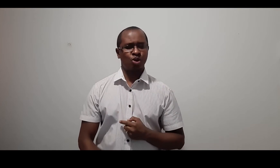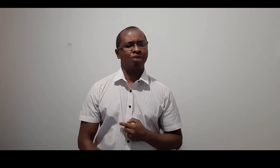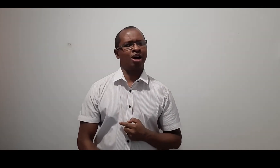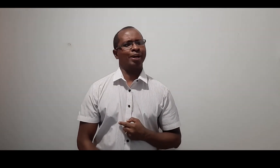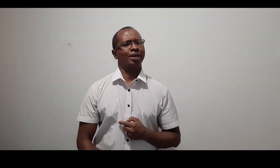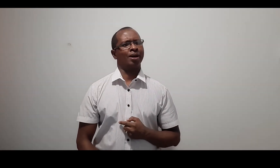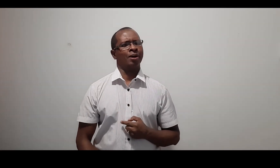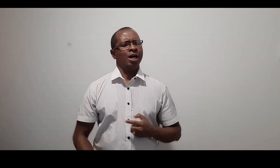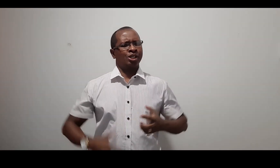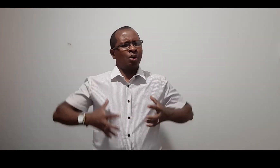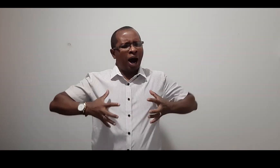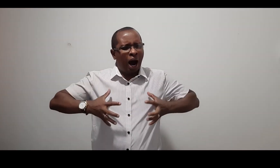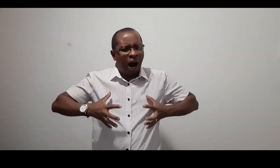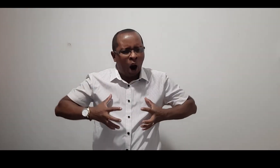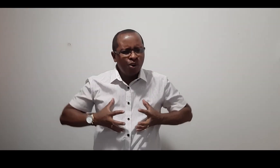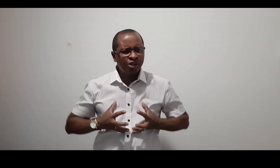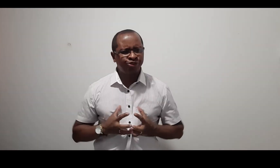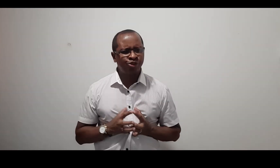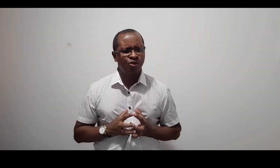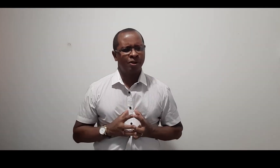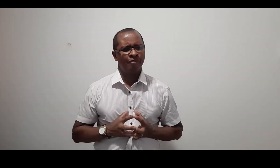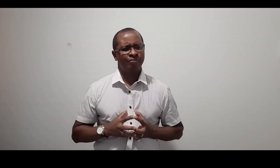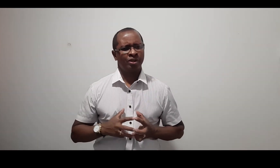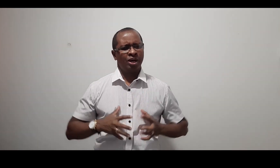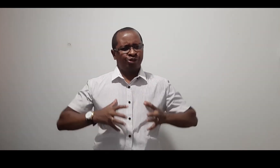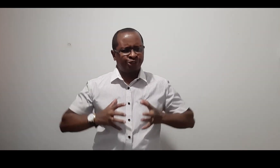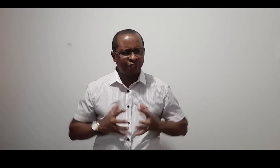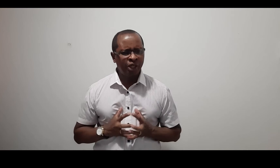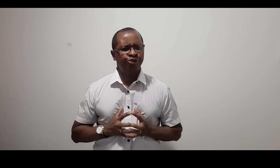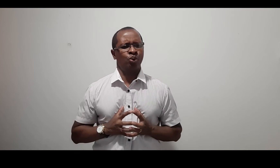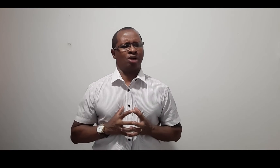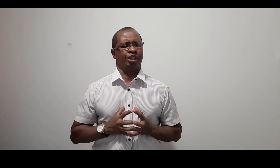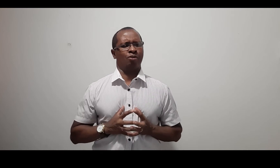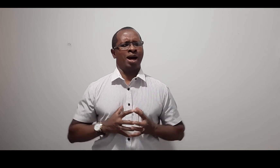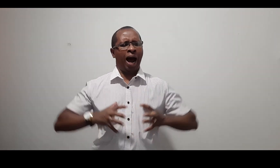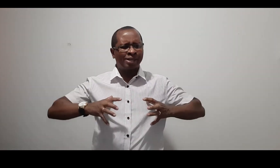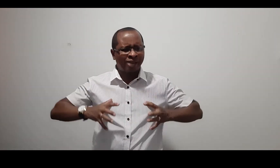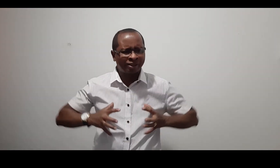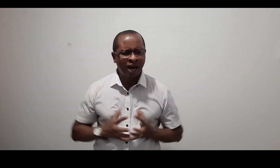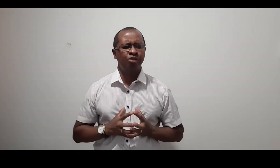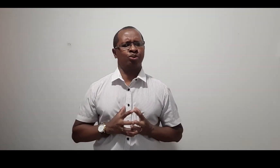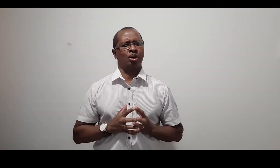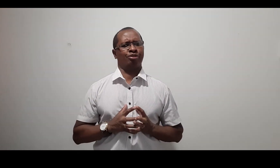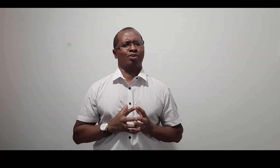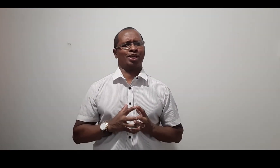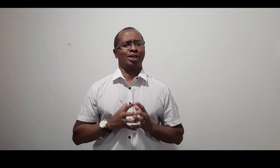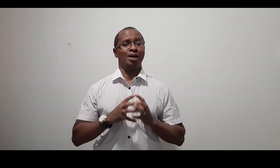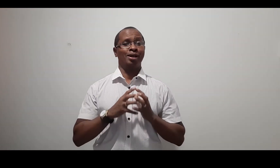aona fahamarinana zany hoe ao lay fo feny finoana velona antsakany finoana velona satria